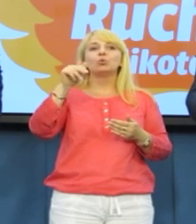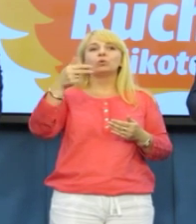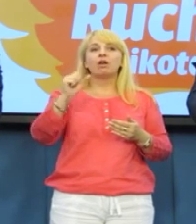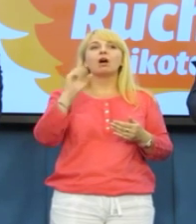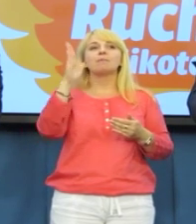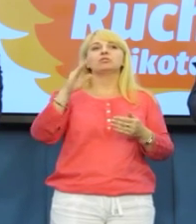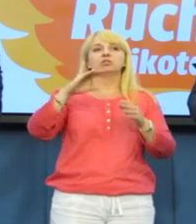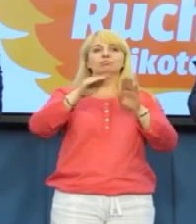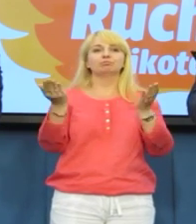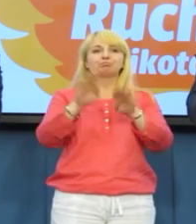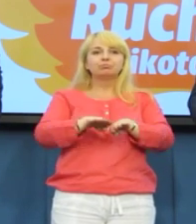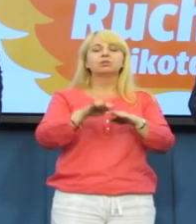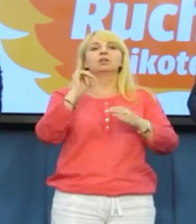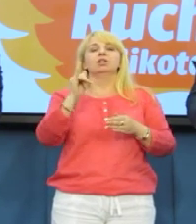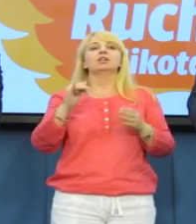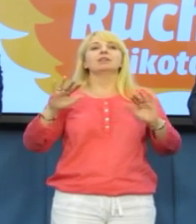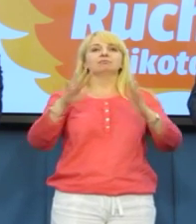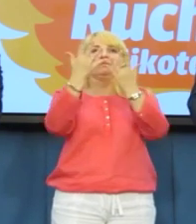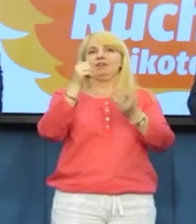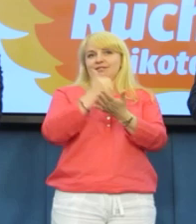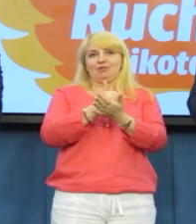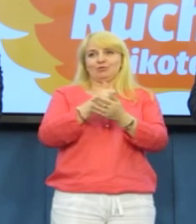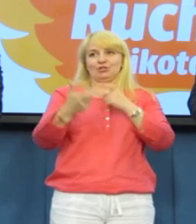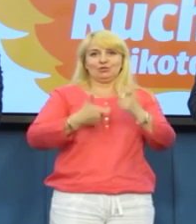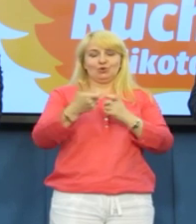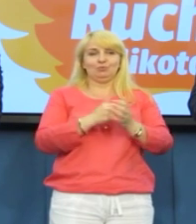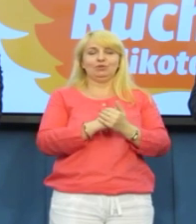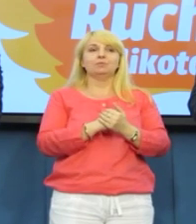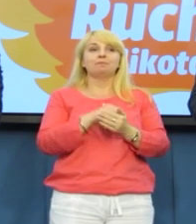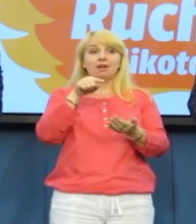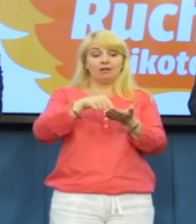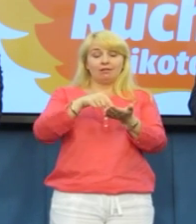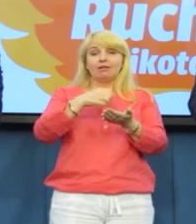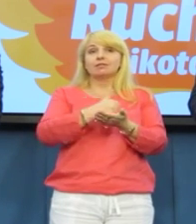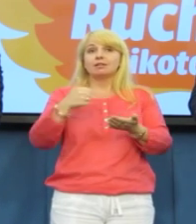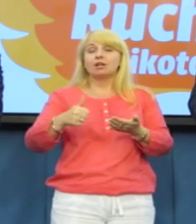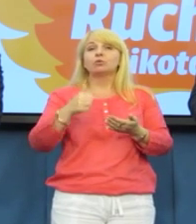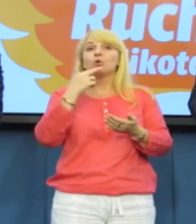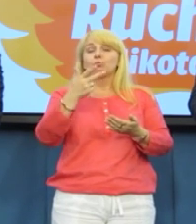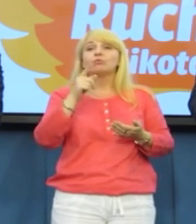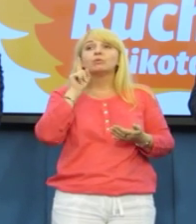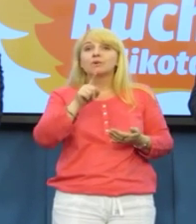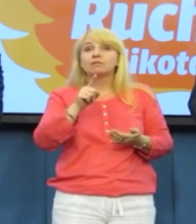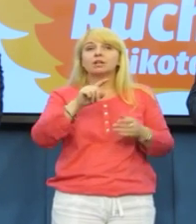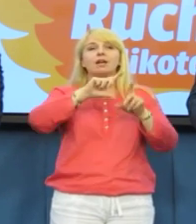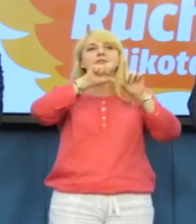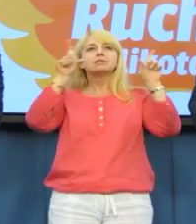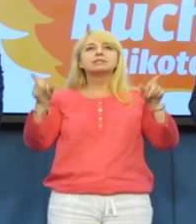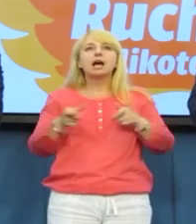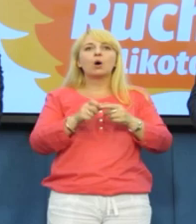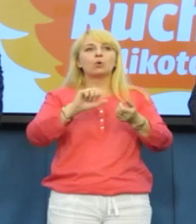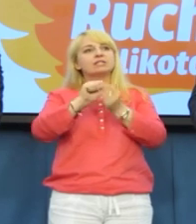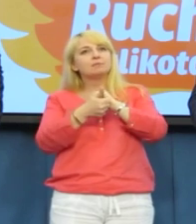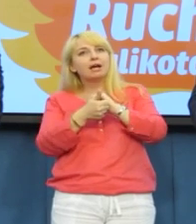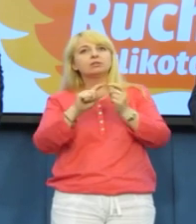możliwa. Senator Piniora mówił to rzeczywiście półżartem, pół serio, ale niestety jest w tym gorzkie ziarno prawdy. Cały dorobek nasz, z którego jesteśmy dumni, po